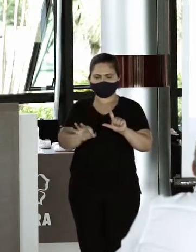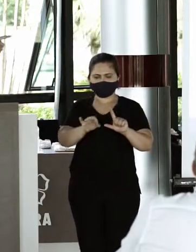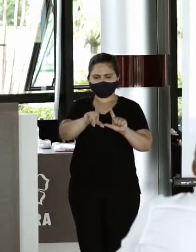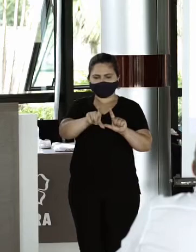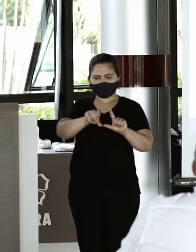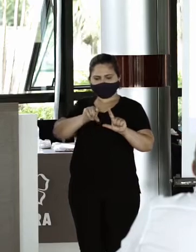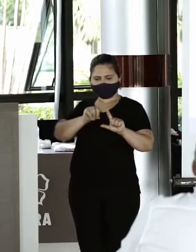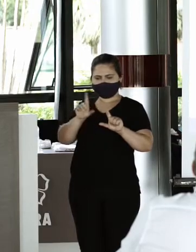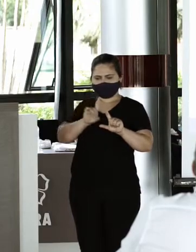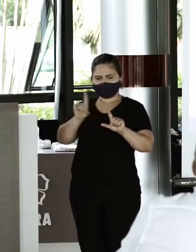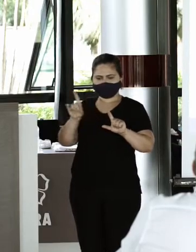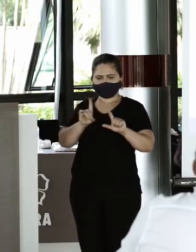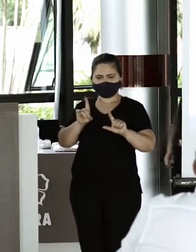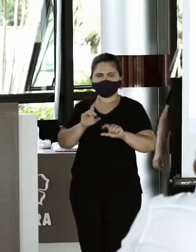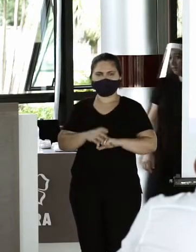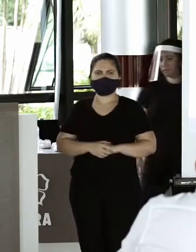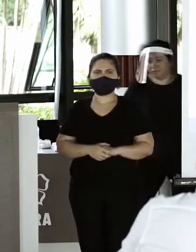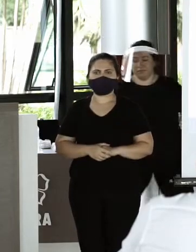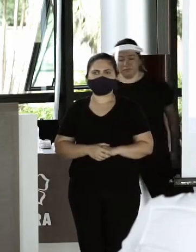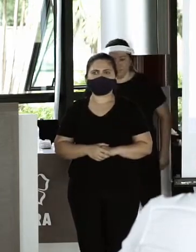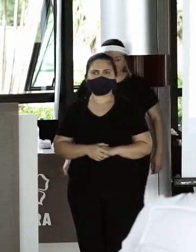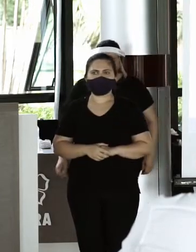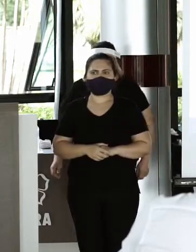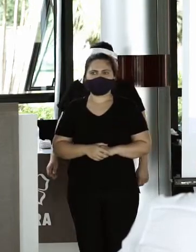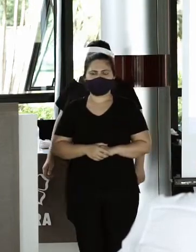Puxa ele para a direita. Isso.